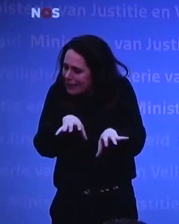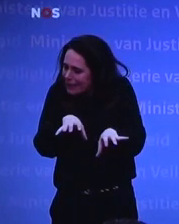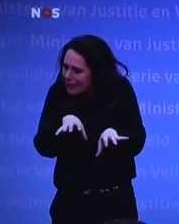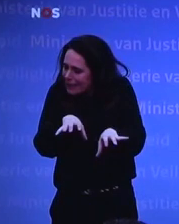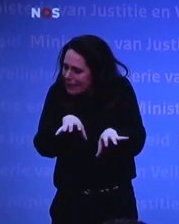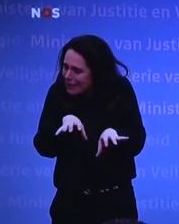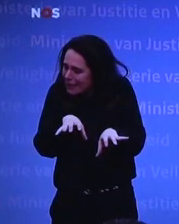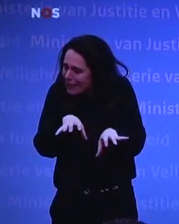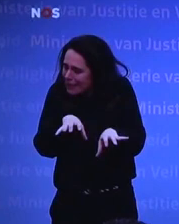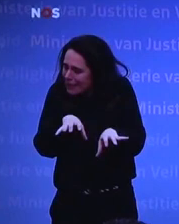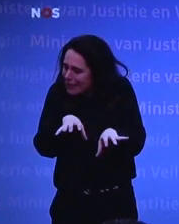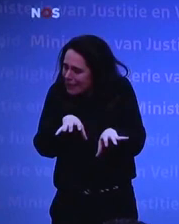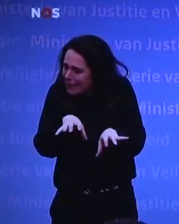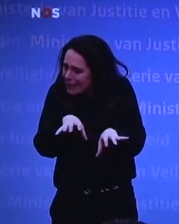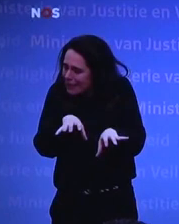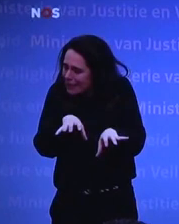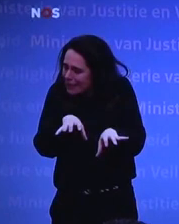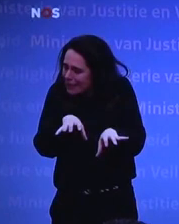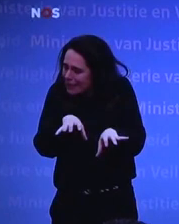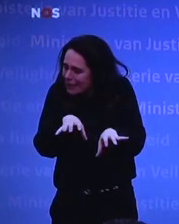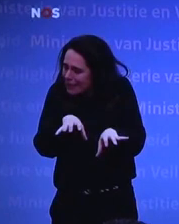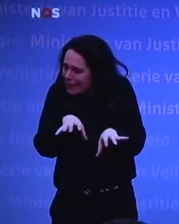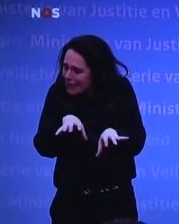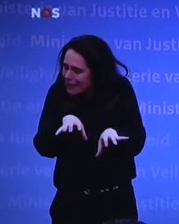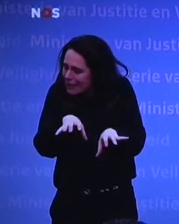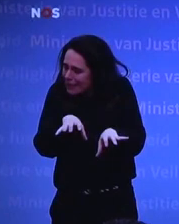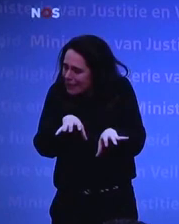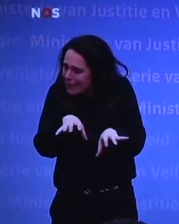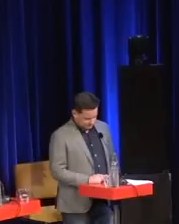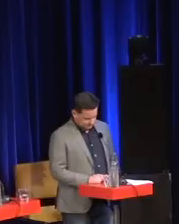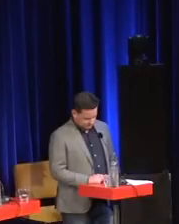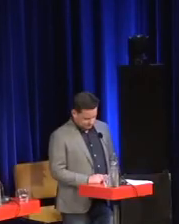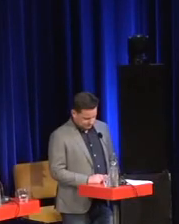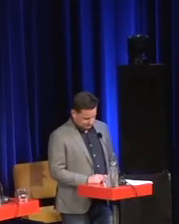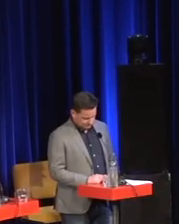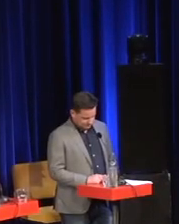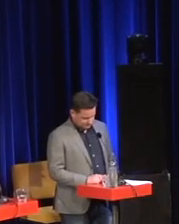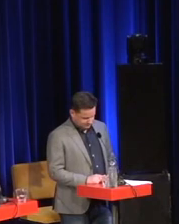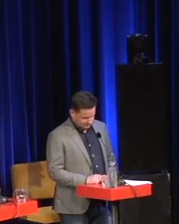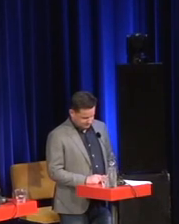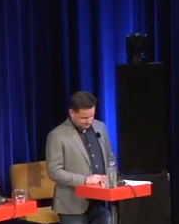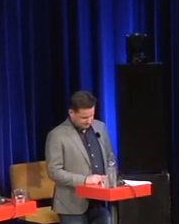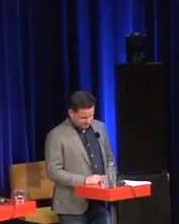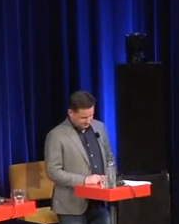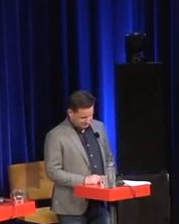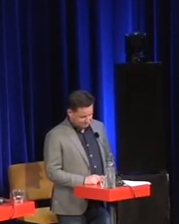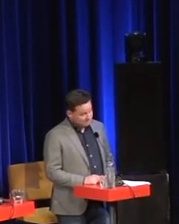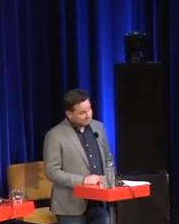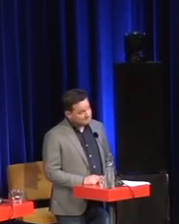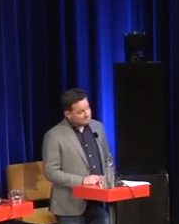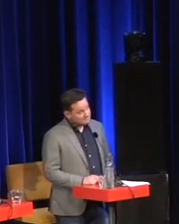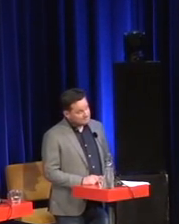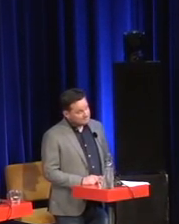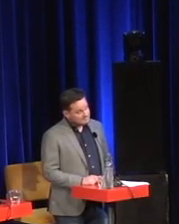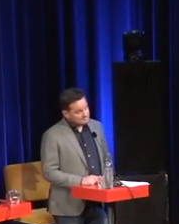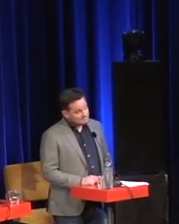dag later, op 13 maart, weer over de scholen en zegt: ik begrijp het besluit over de scholen. Ik begrijp dat het